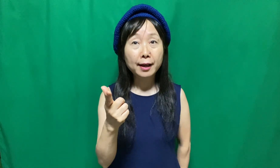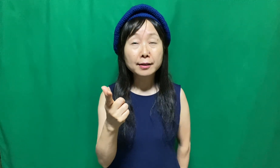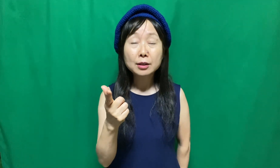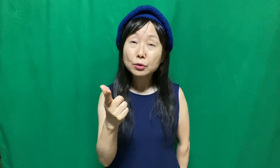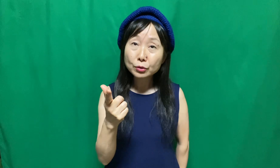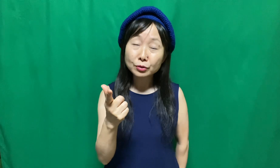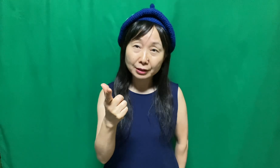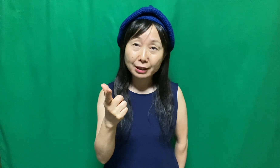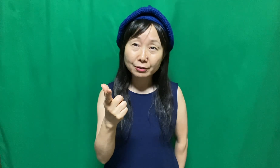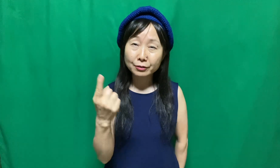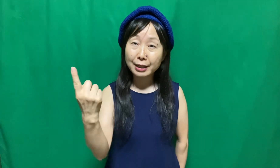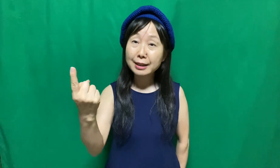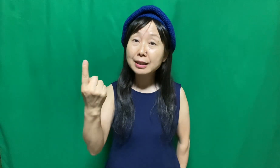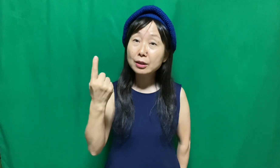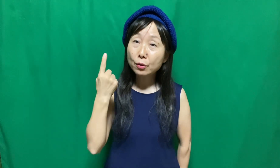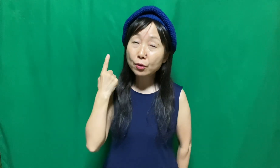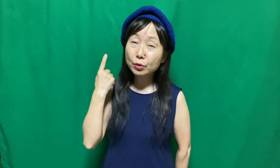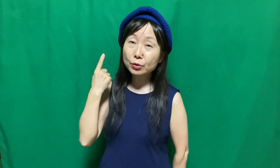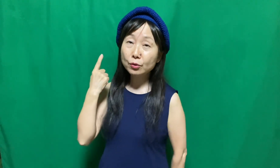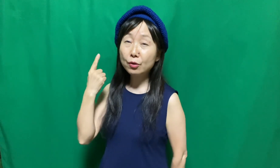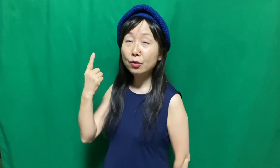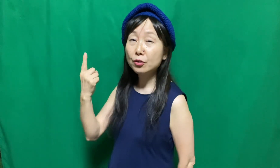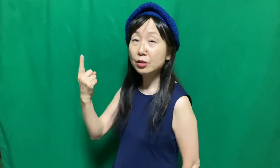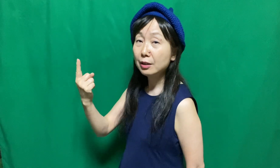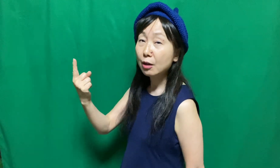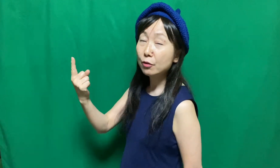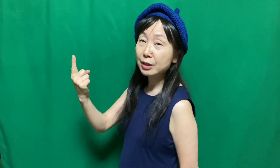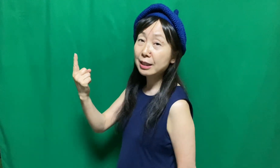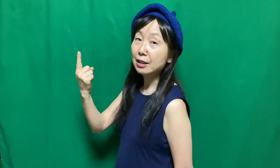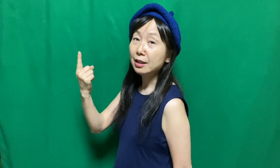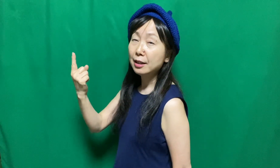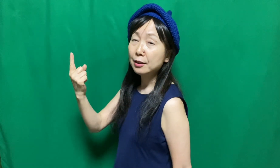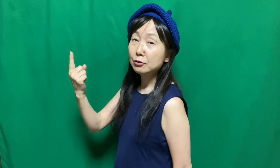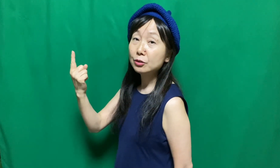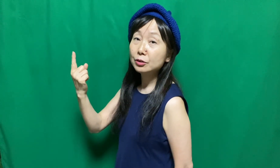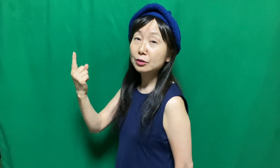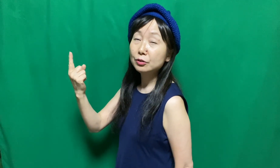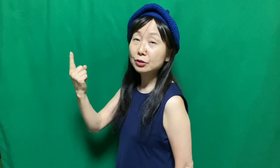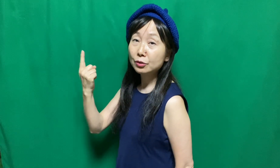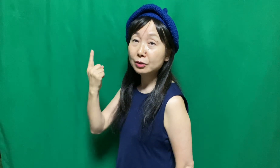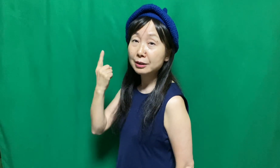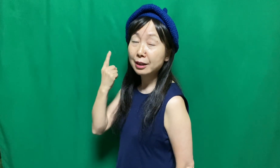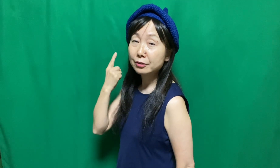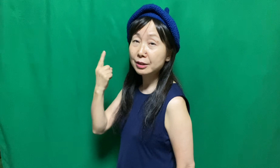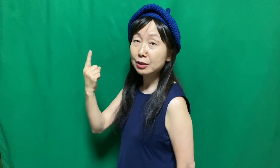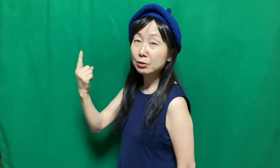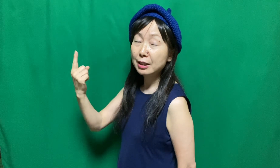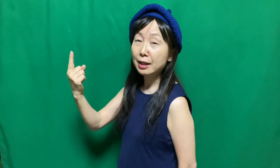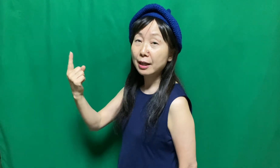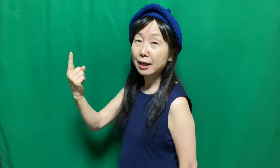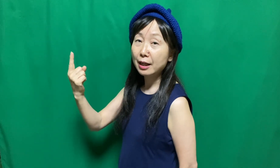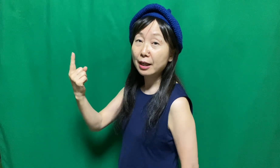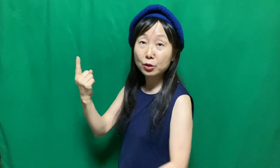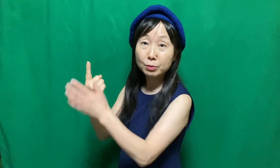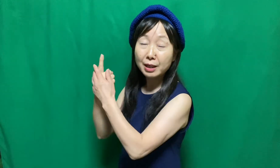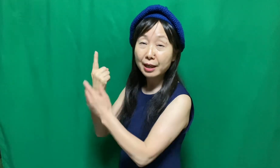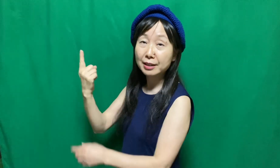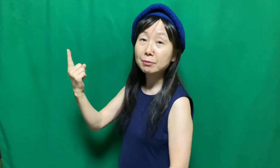昨日と違うので、昨日のところ、過去に、後ろの近くに指が行きます